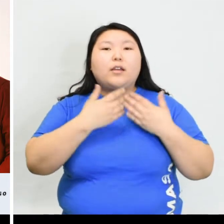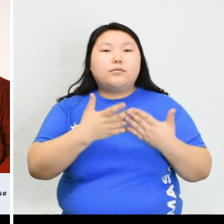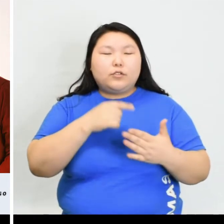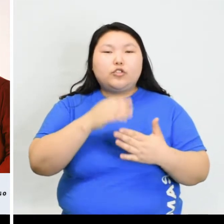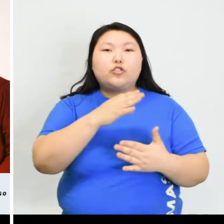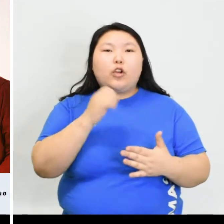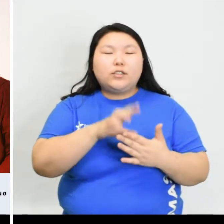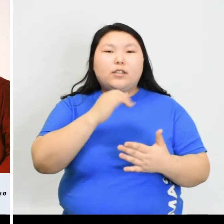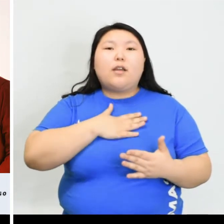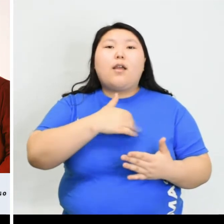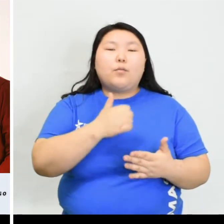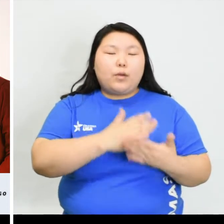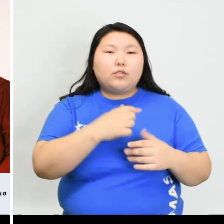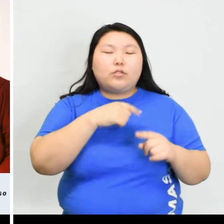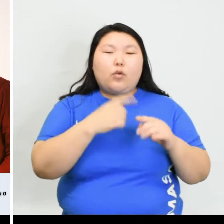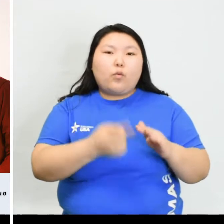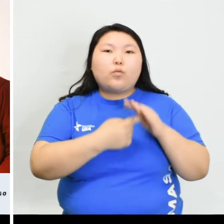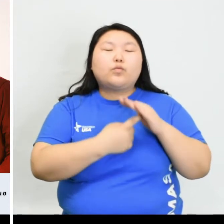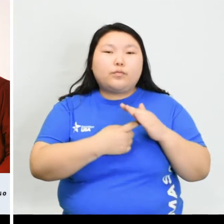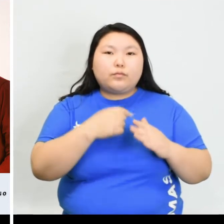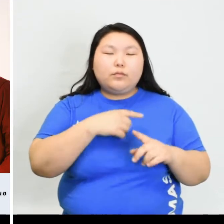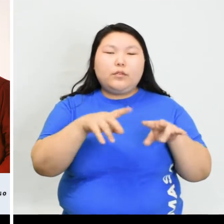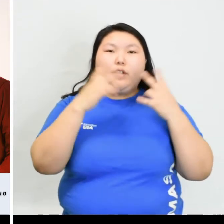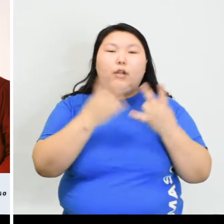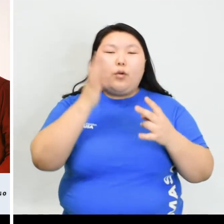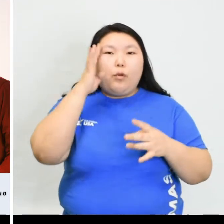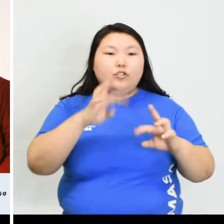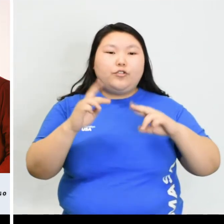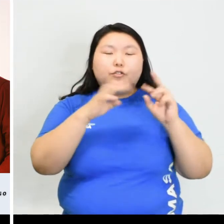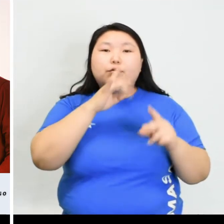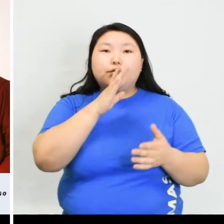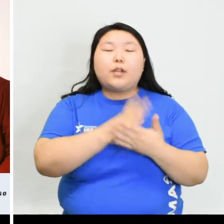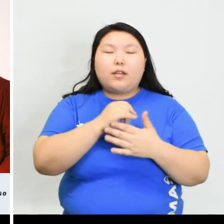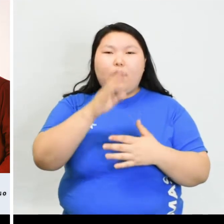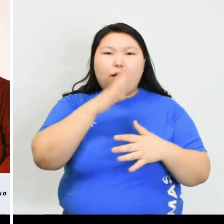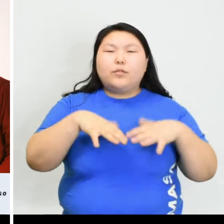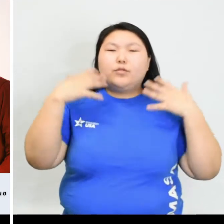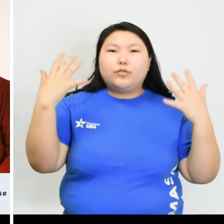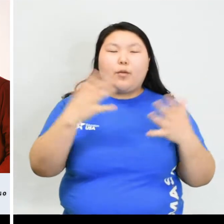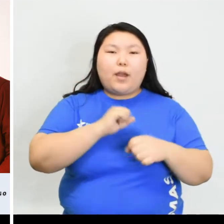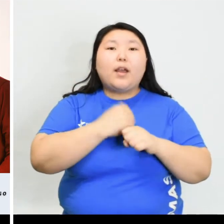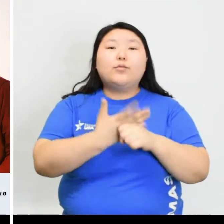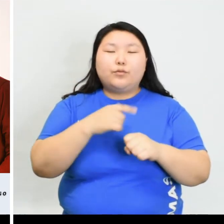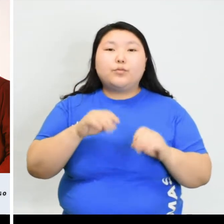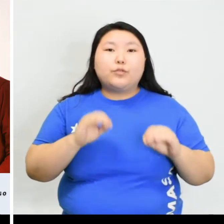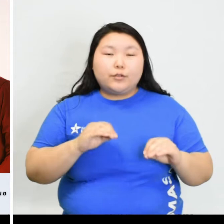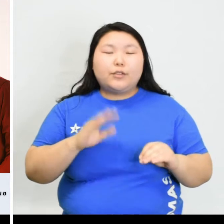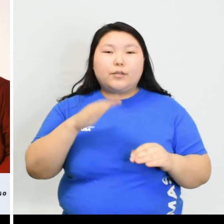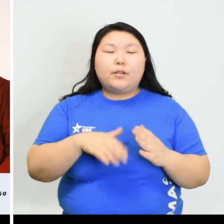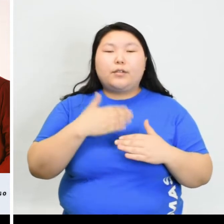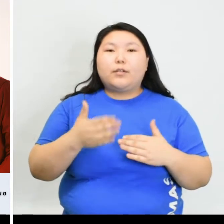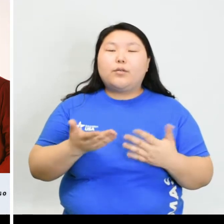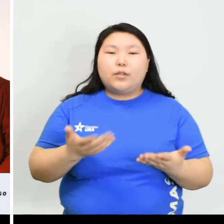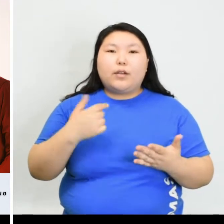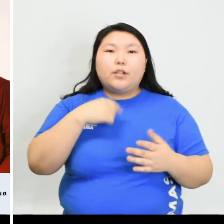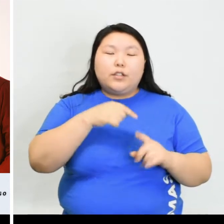тэр тоог яаж амлиулж гин, энэ дээр гүнзгий бид чинь нийгмийн бодлогыг шинжлэх гэж байгаа гэх шиг амар асар том юу харилцаг болчихж байгаа байхгүй тий.